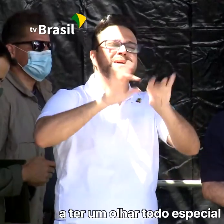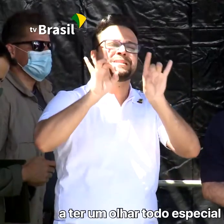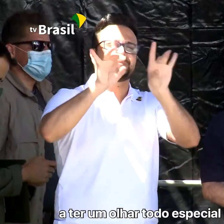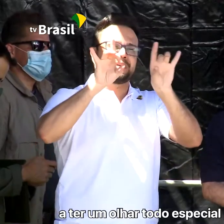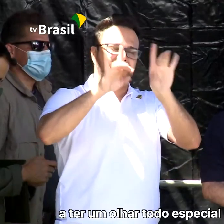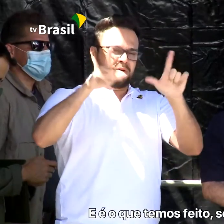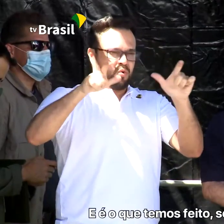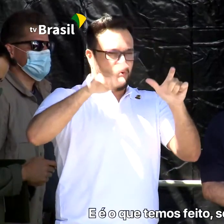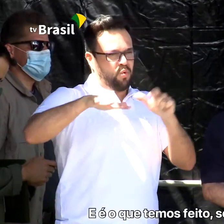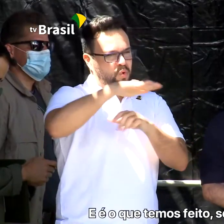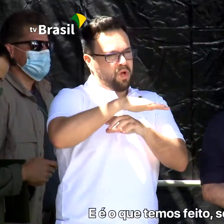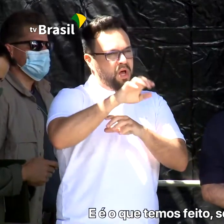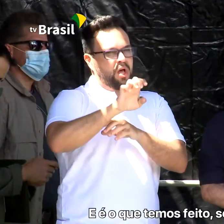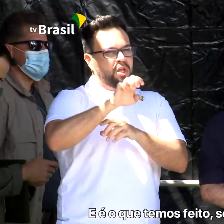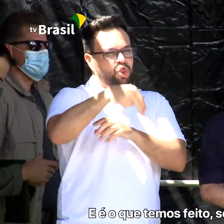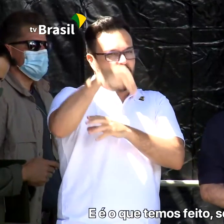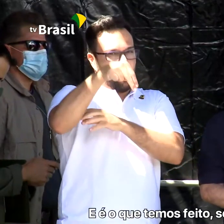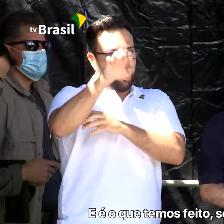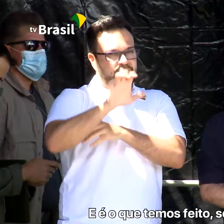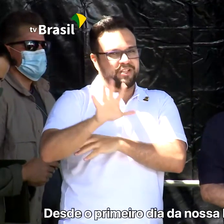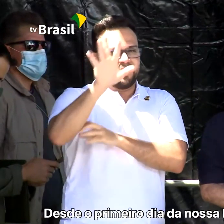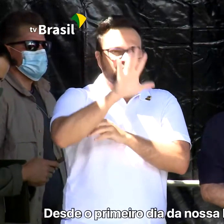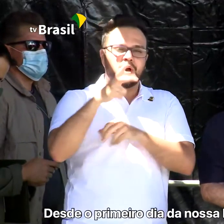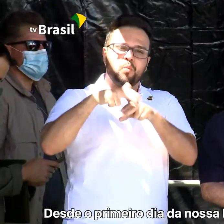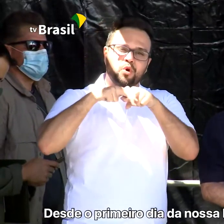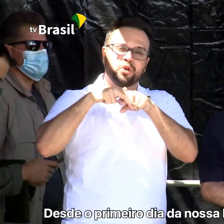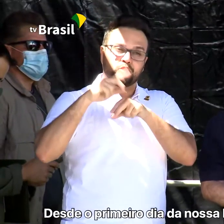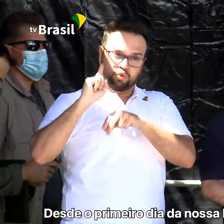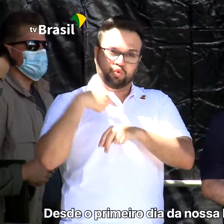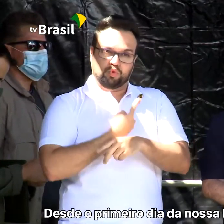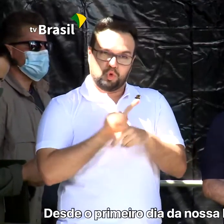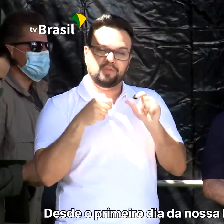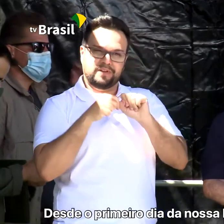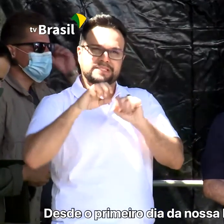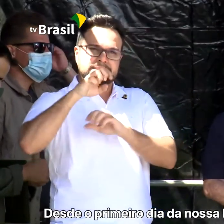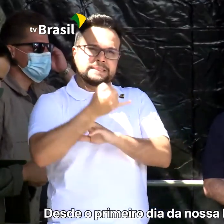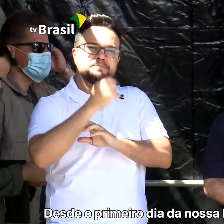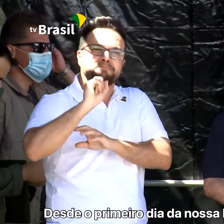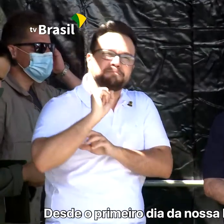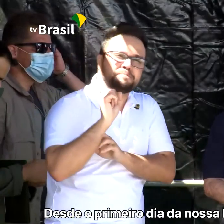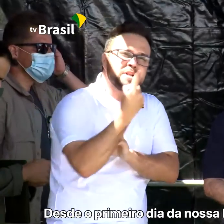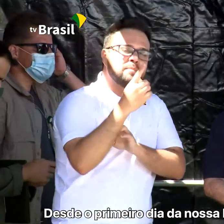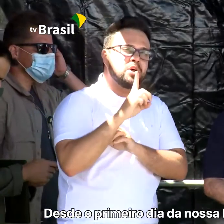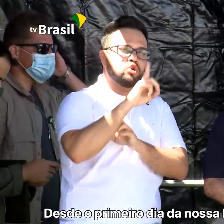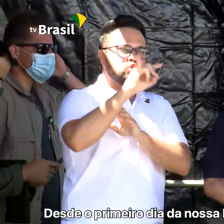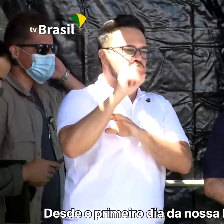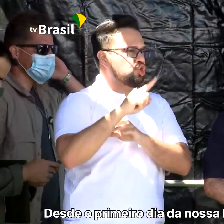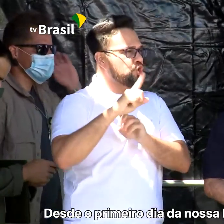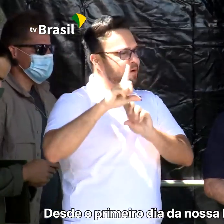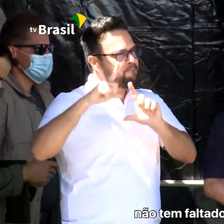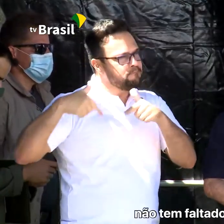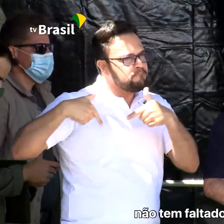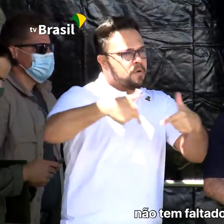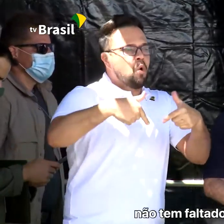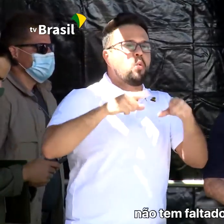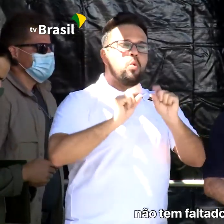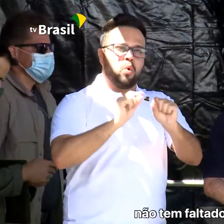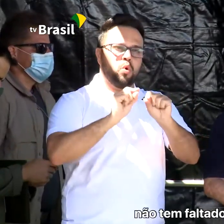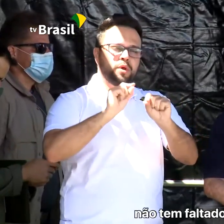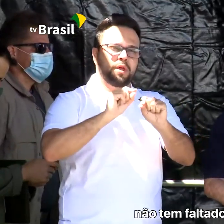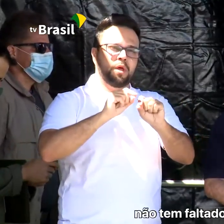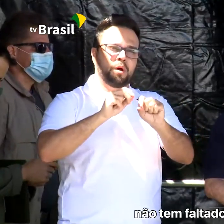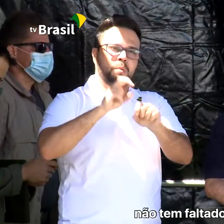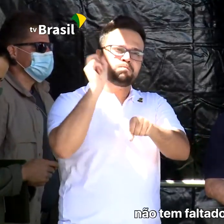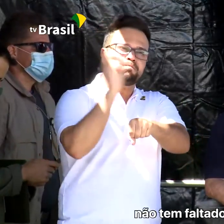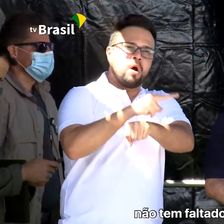região. E é o que temos feito, senhor presidente. Desde o primeiro dia da nossa investidura como ministro, não